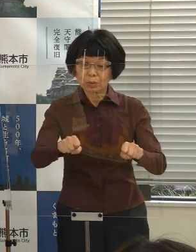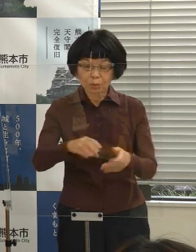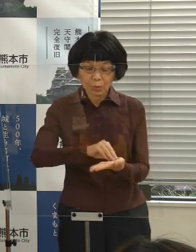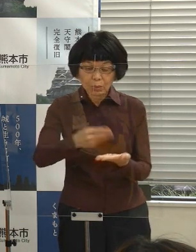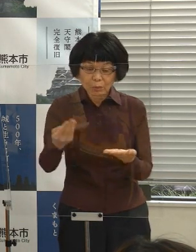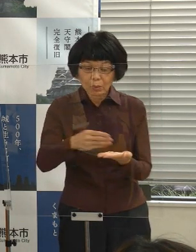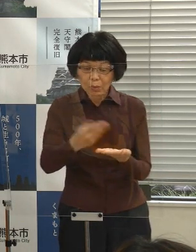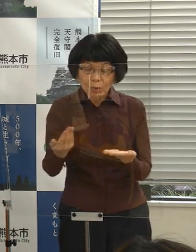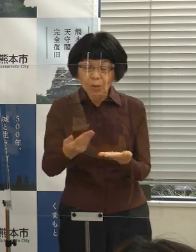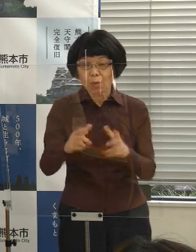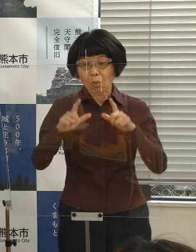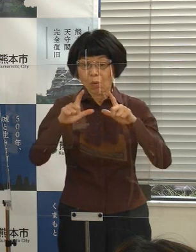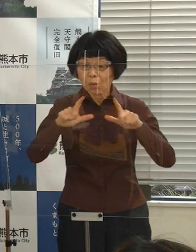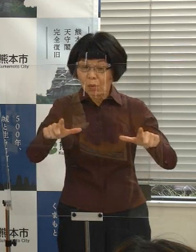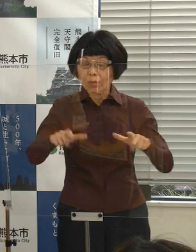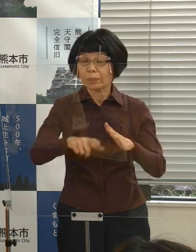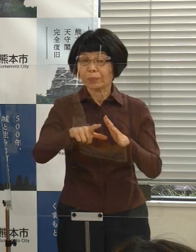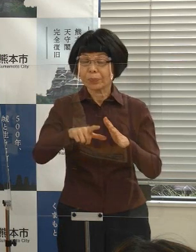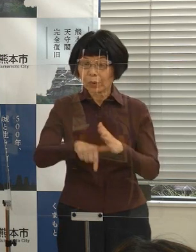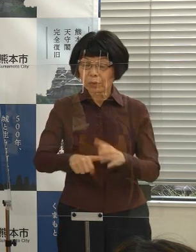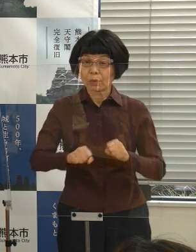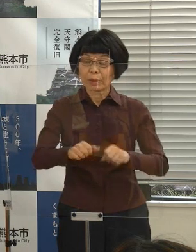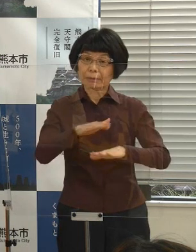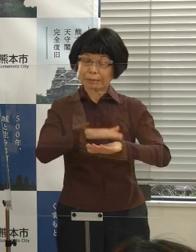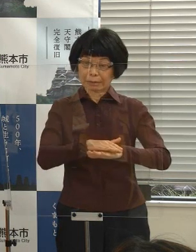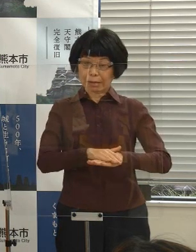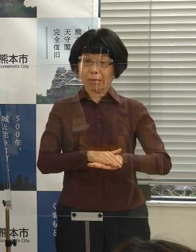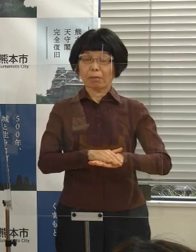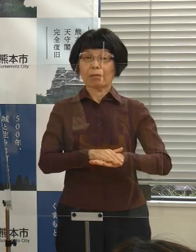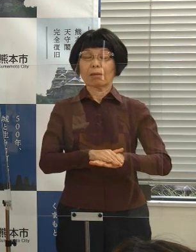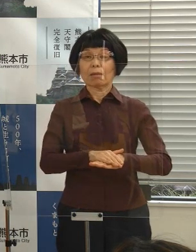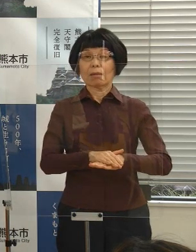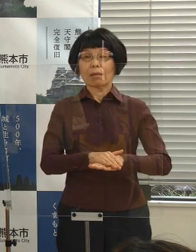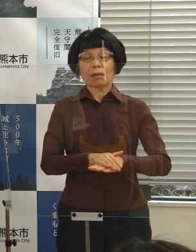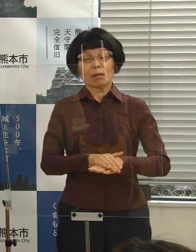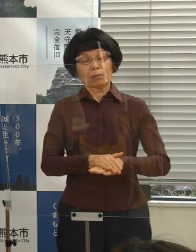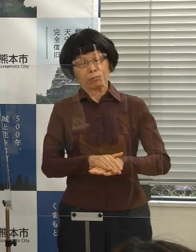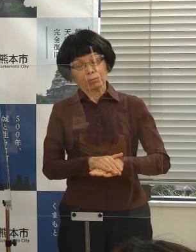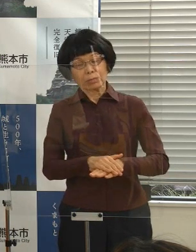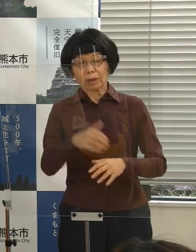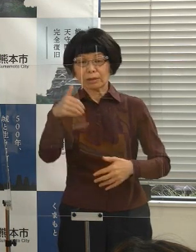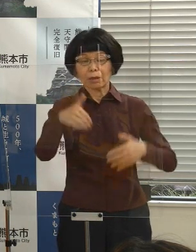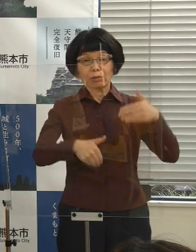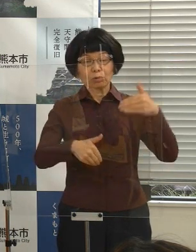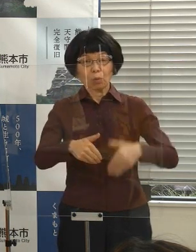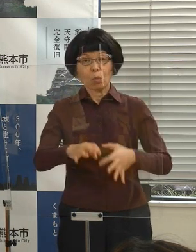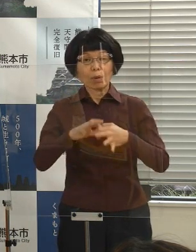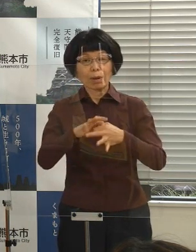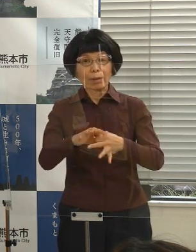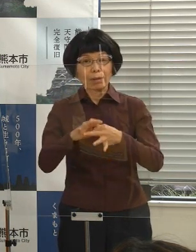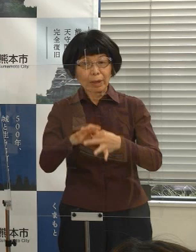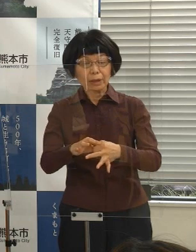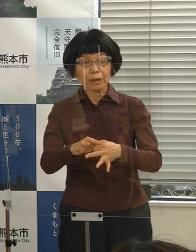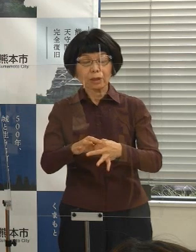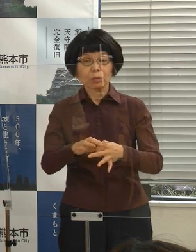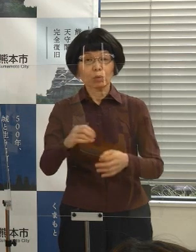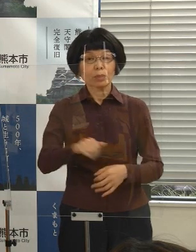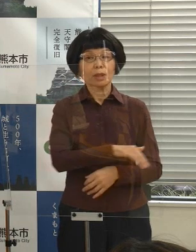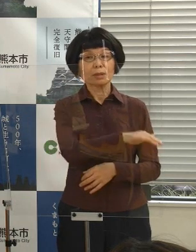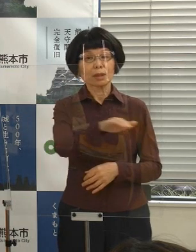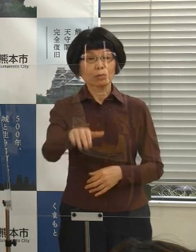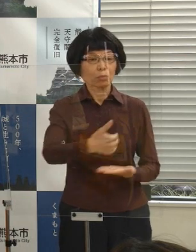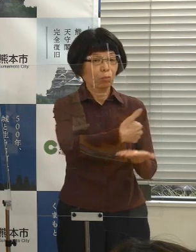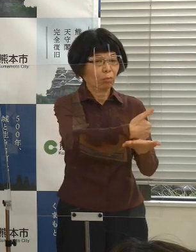なのかという、またこれいろいろちょっとこう選挙関係のですね、そういった関わっているいろんな方の話聞いてまし